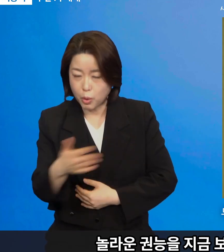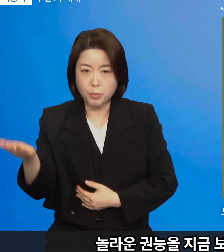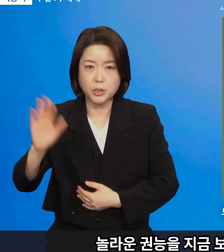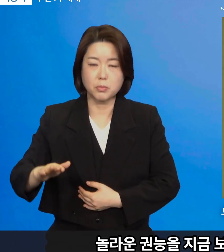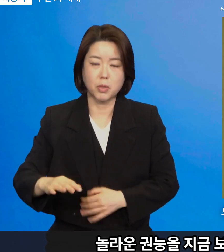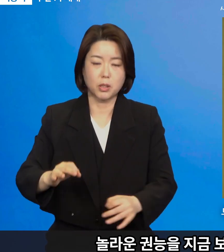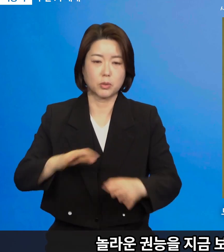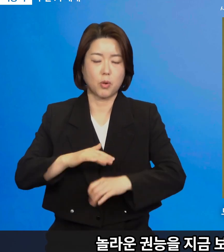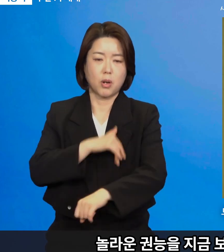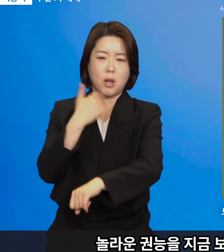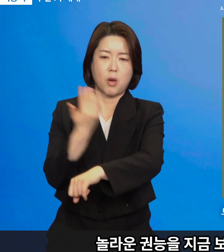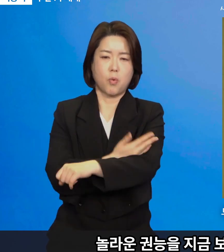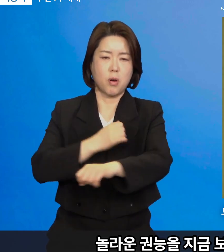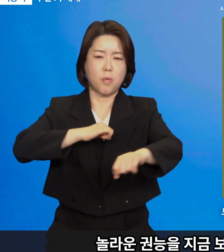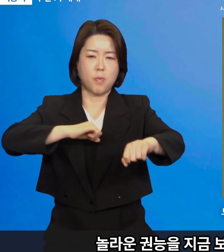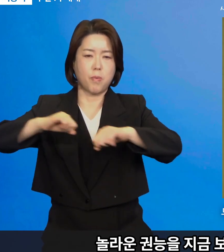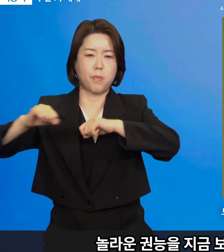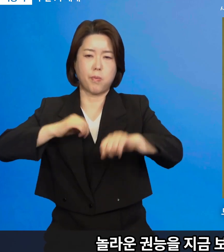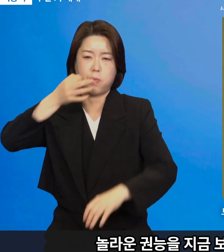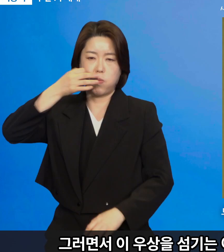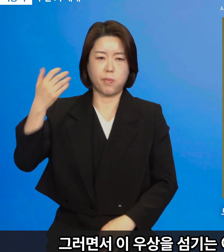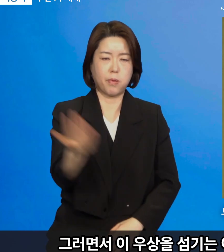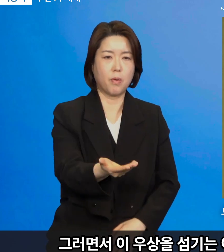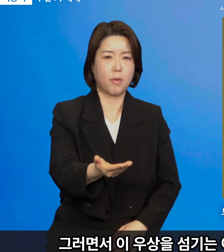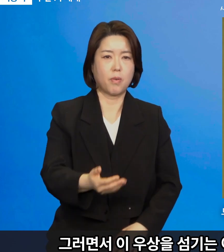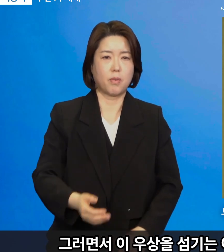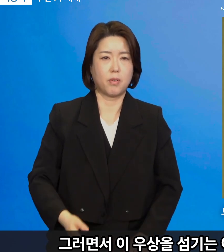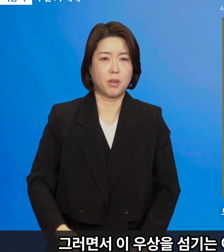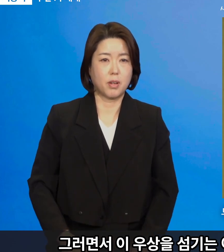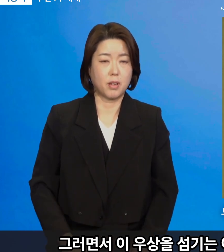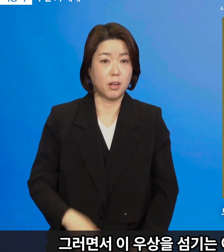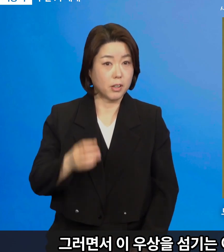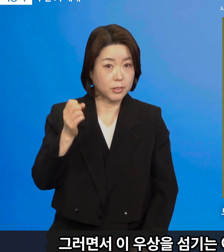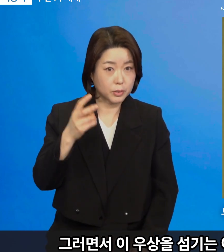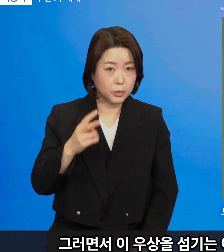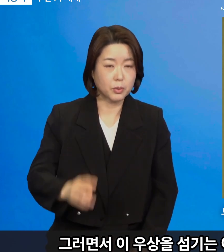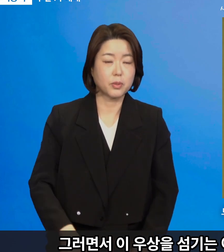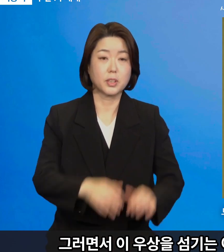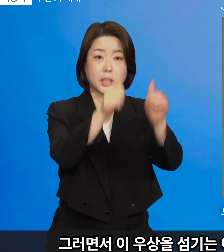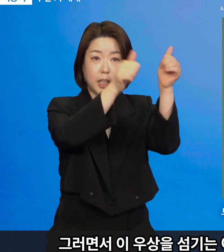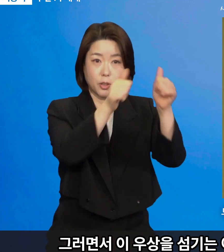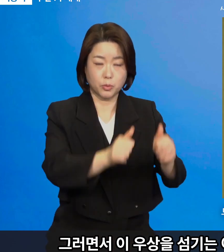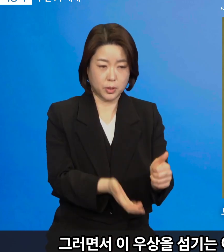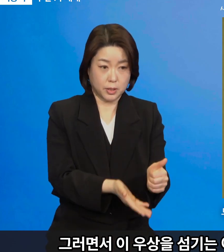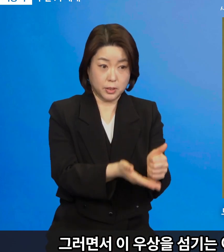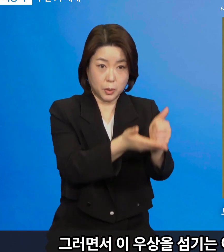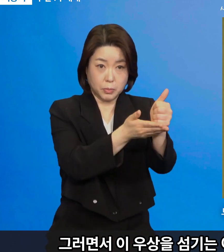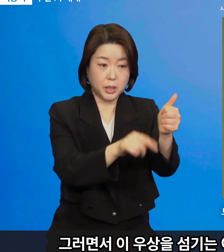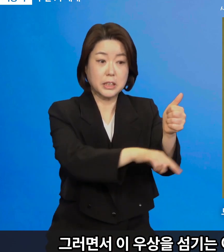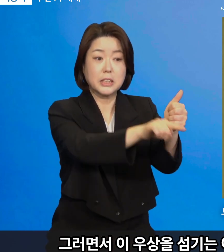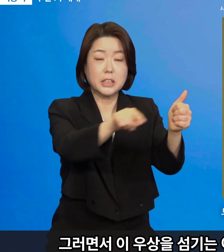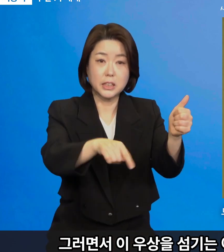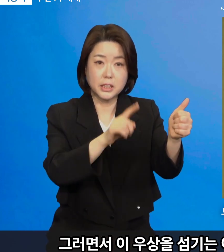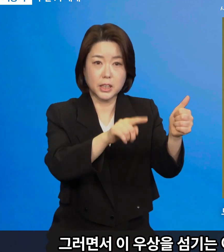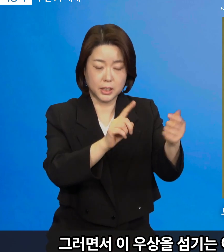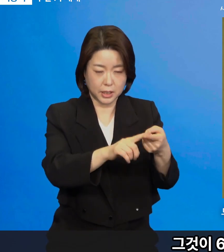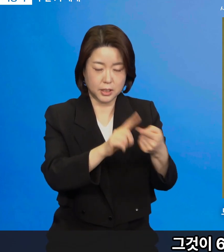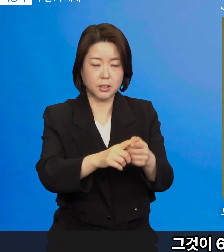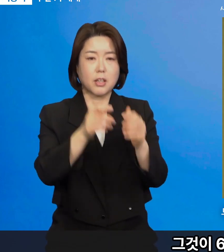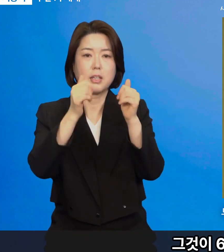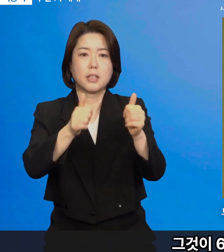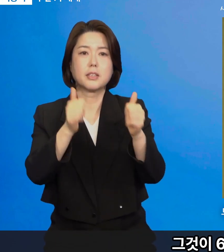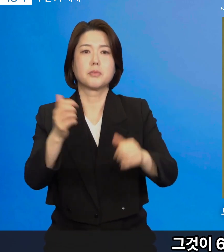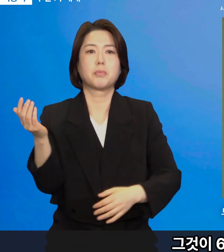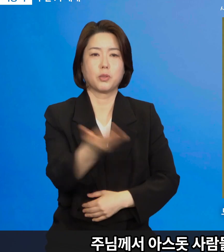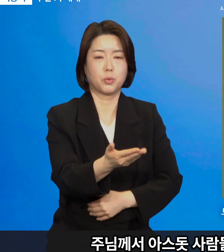놀라운 권능을 지금 보여주고 계시는 거예요. 그러면서 이 우상을 섬기는 이들에 대한 심판을 하시는데,